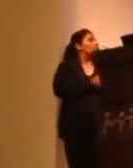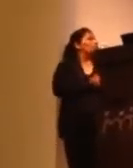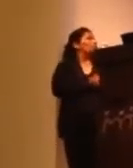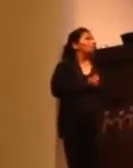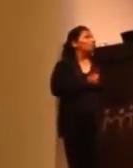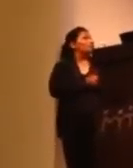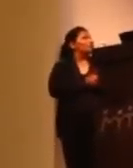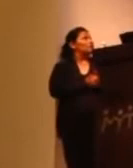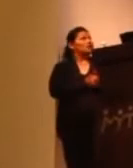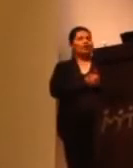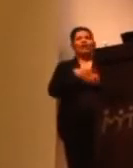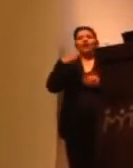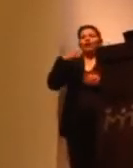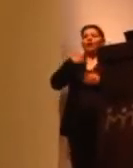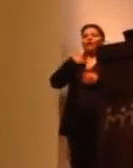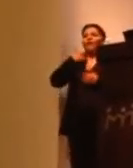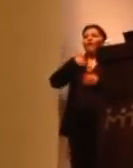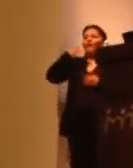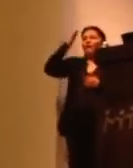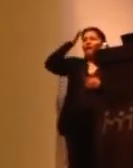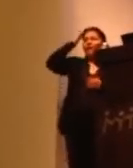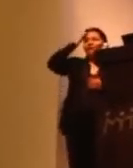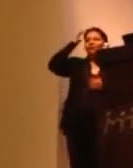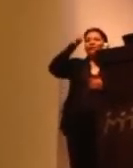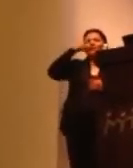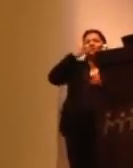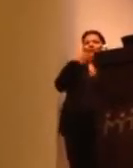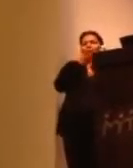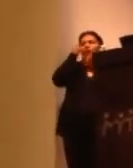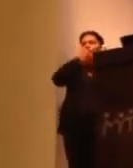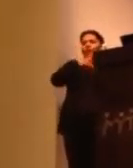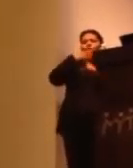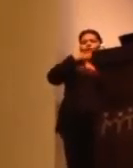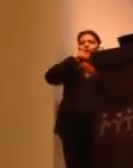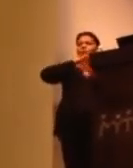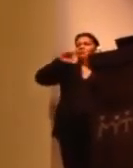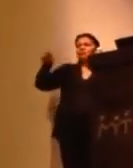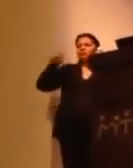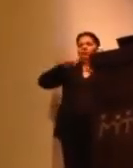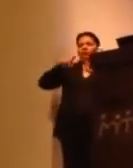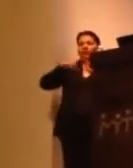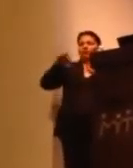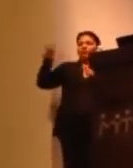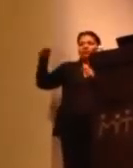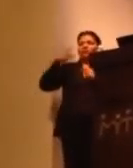mandón. ¿Qué hace? Afirma su autoridad desprestigiando a los demás.